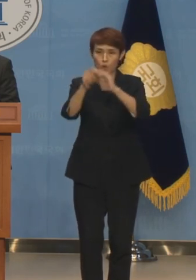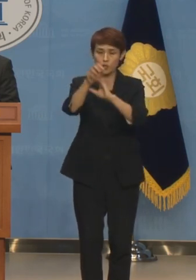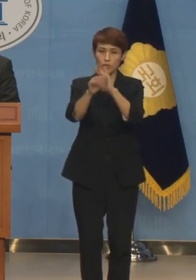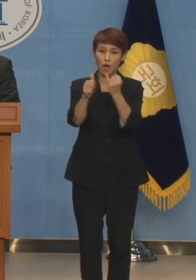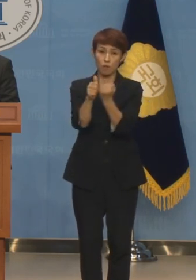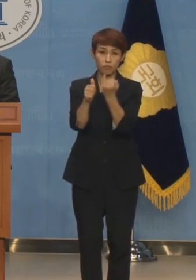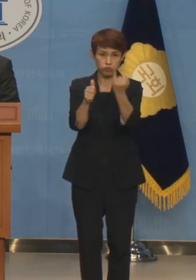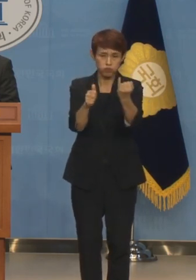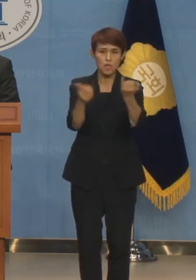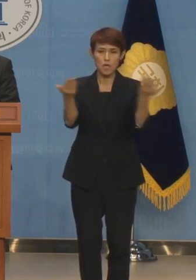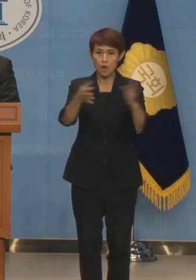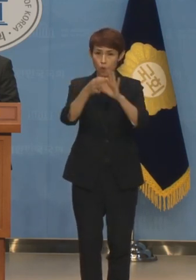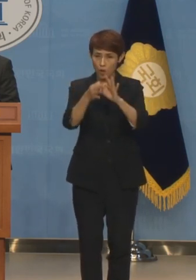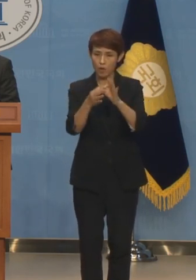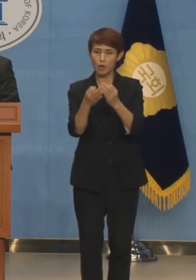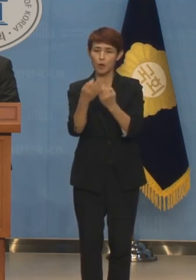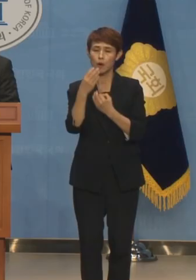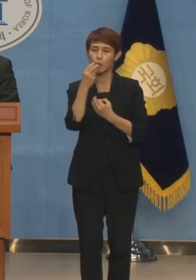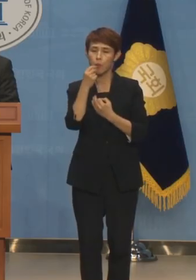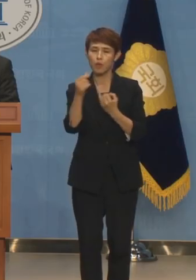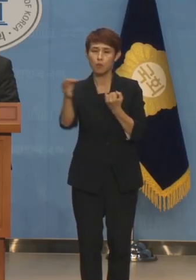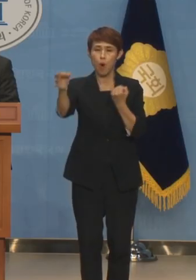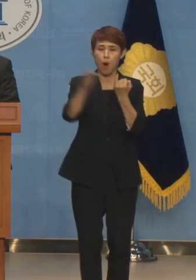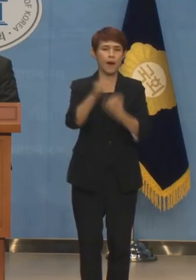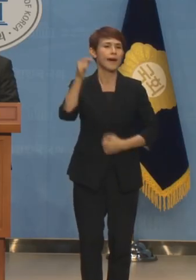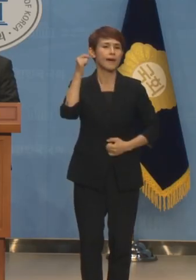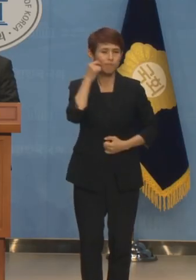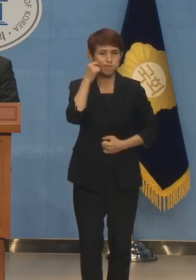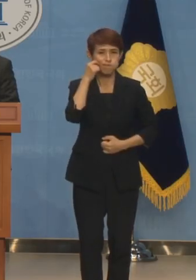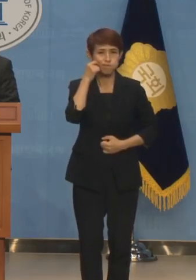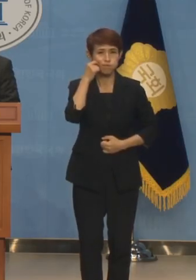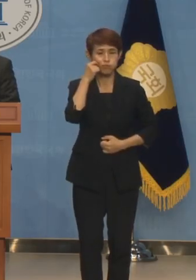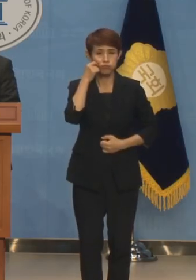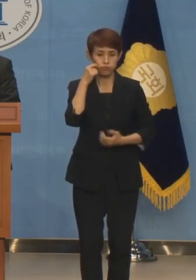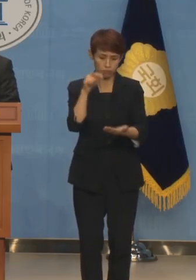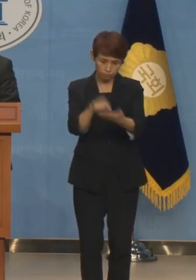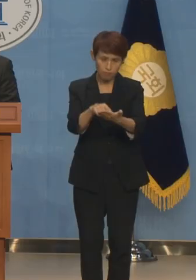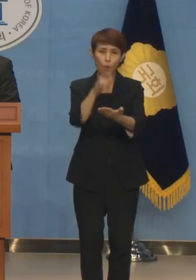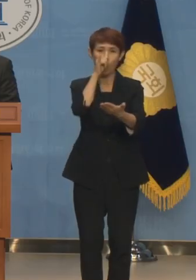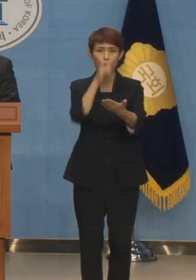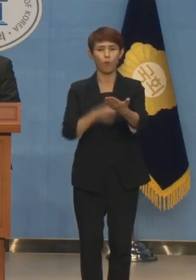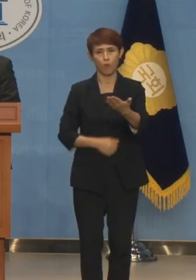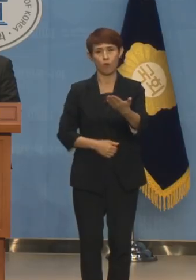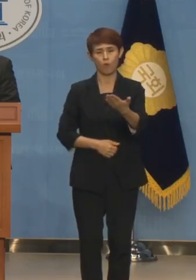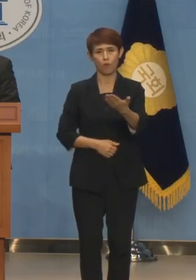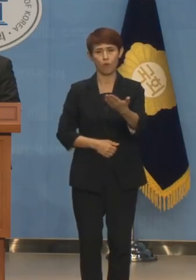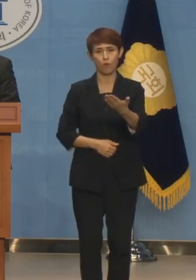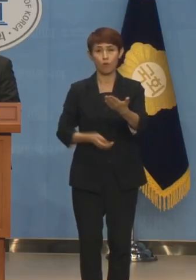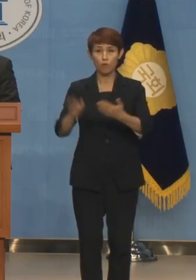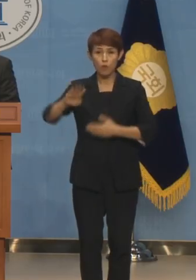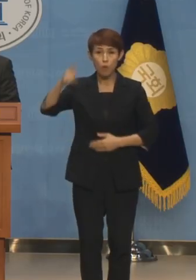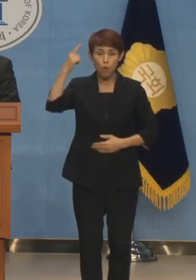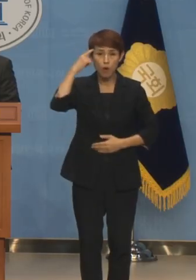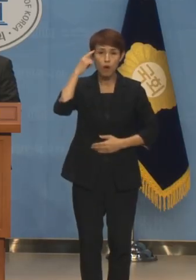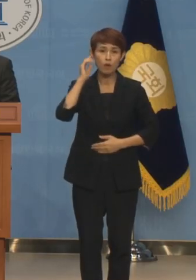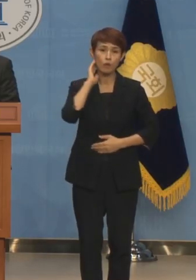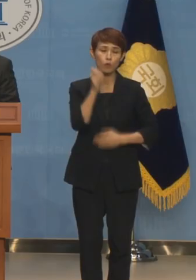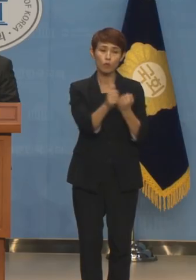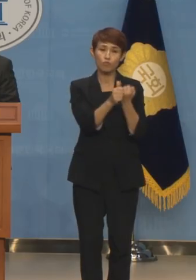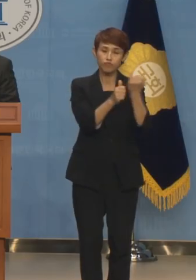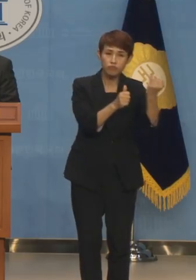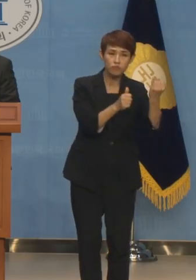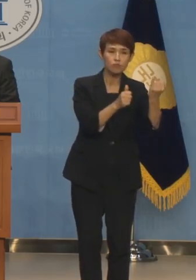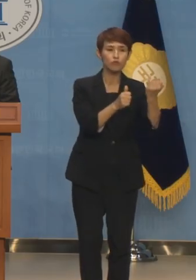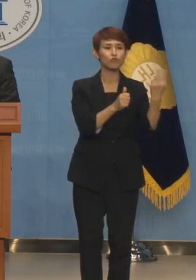공직자의 직무와 관련해 금품을 받을 수 없다고 엄격히 규정했습니다. 그런데 왜 윤석열 대통령과